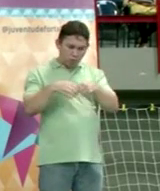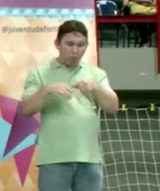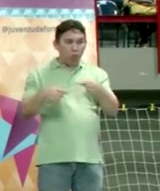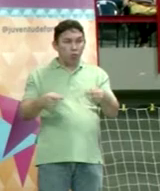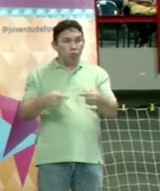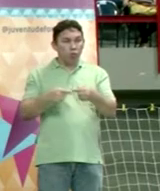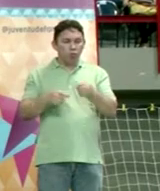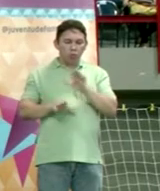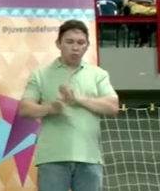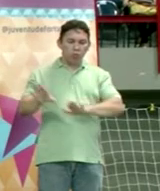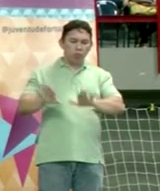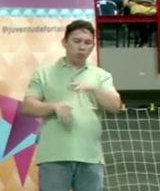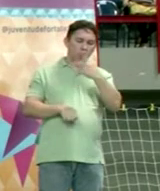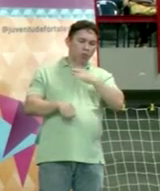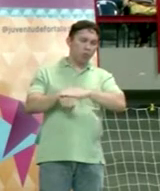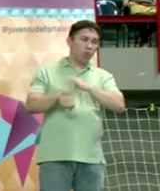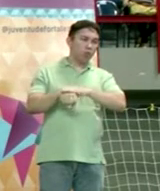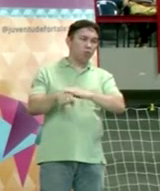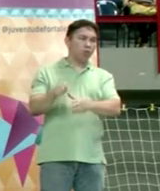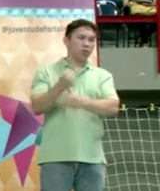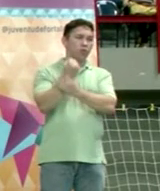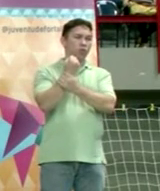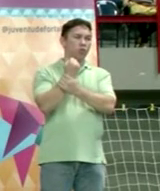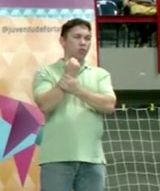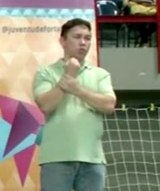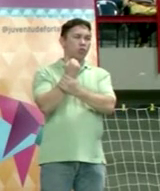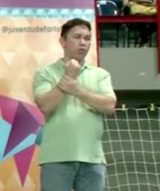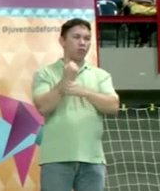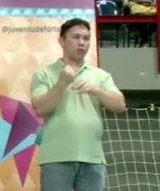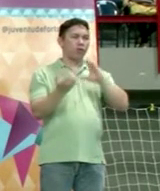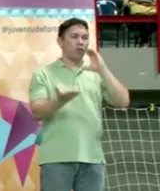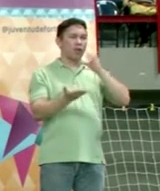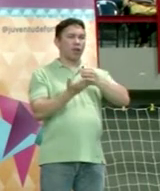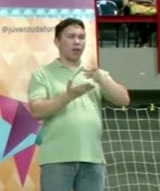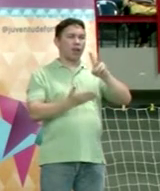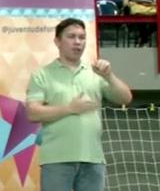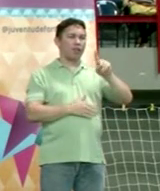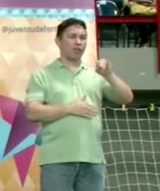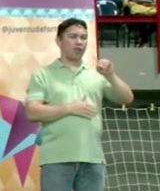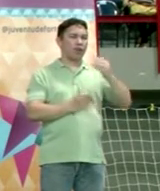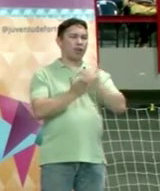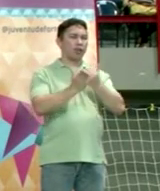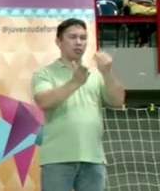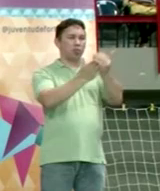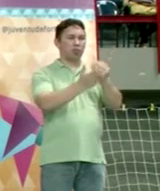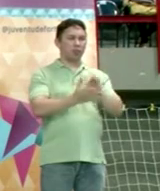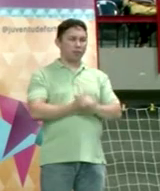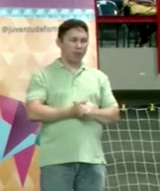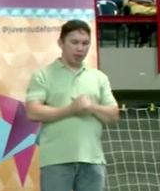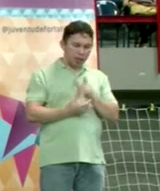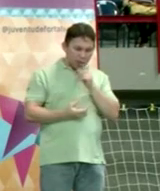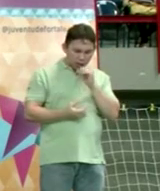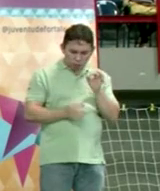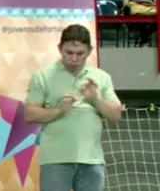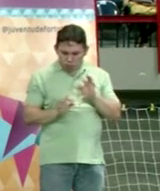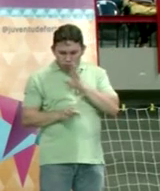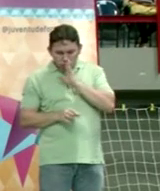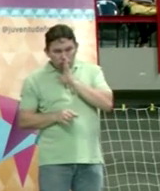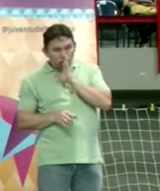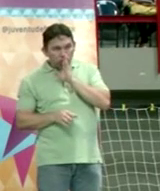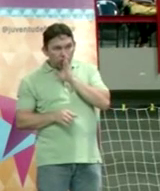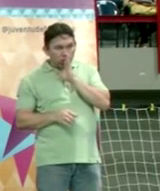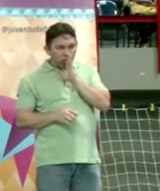ponto, que é o quê? Que é garantir o prazo de validade do produto. Então, sem água, não vai